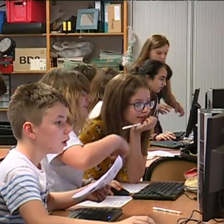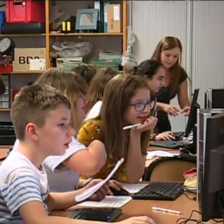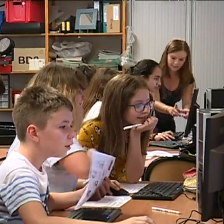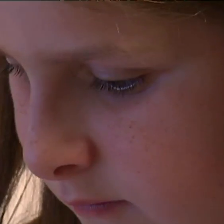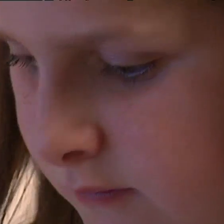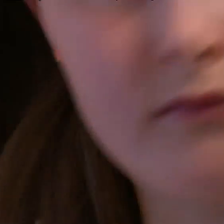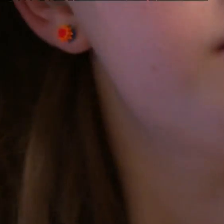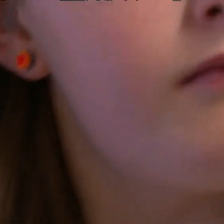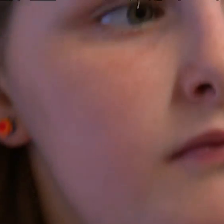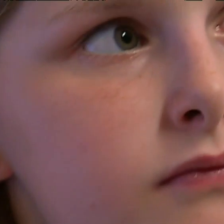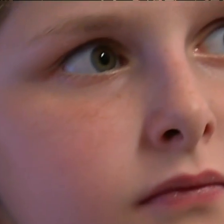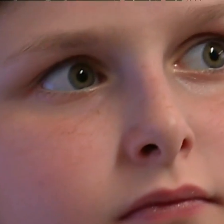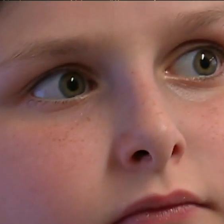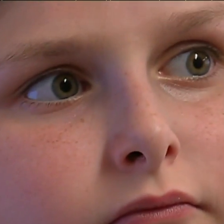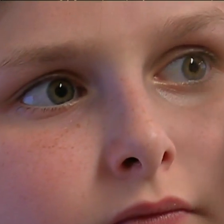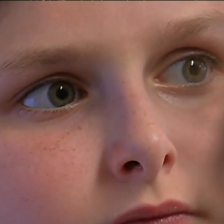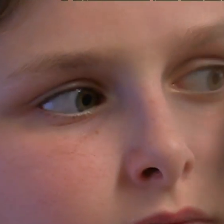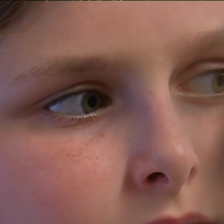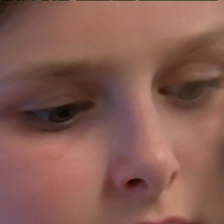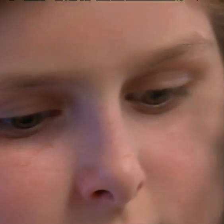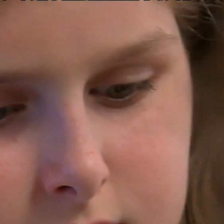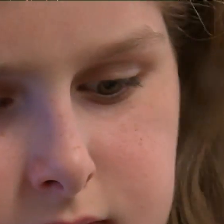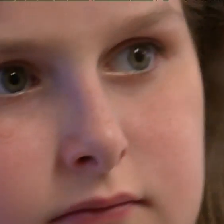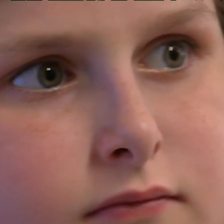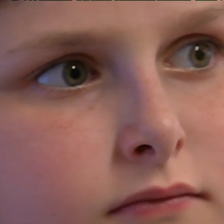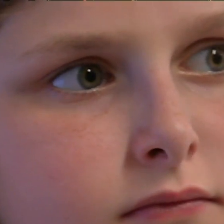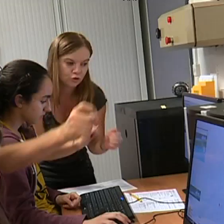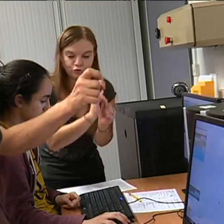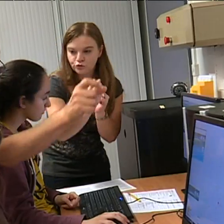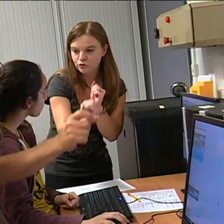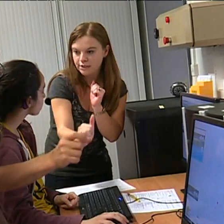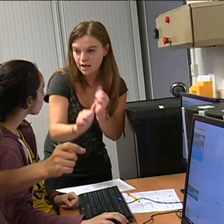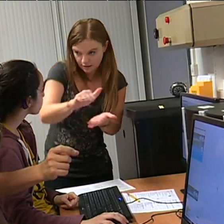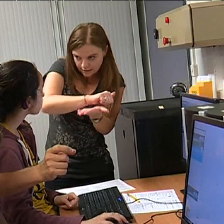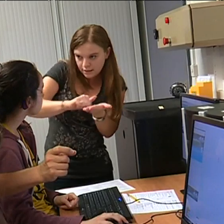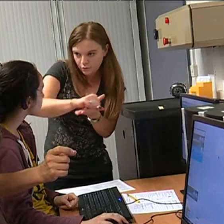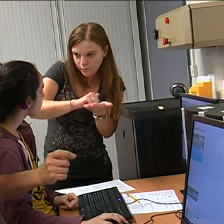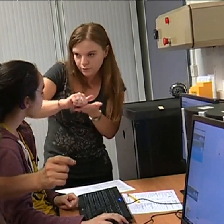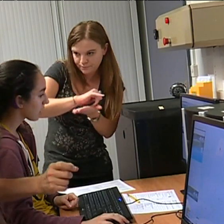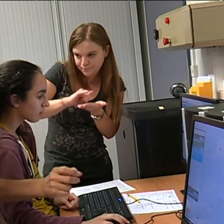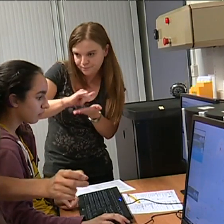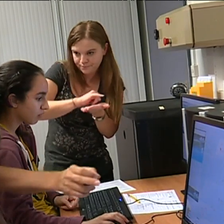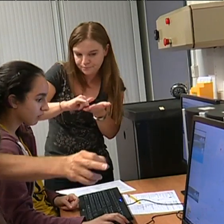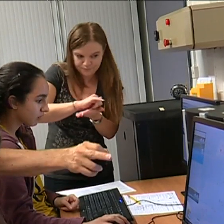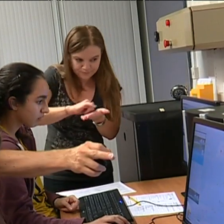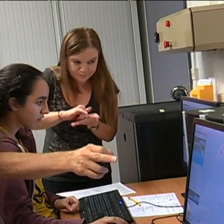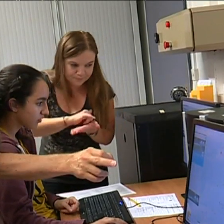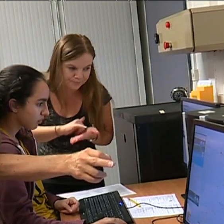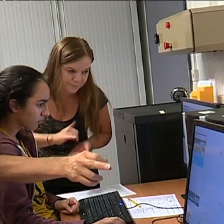ces enfants dans le système scolaire classique. Thilan et cinq camarades de l'institut sont scolarisés dans ce collège de messe, dans une classe ordinaire,